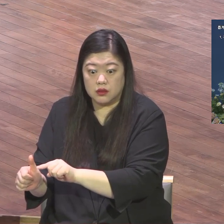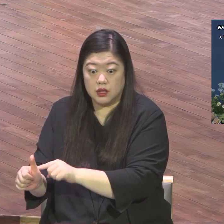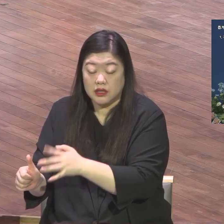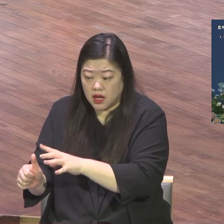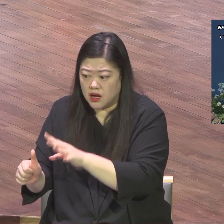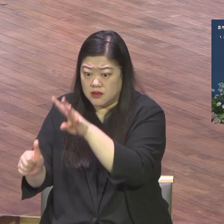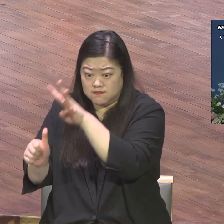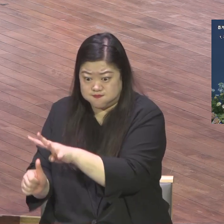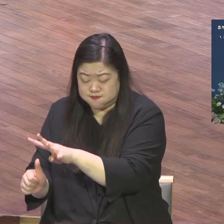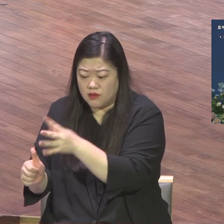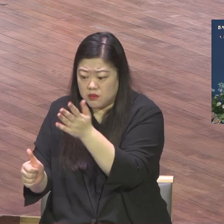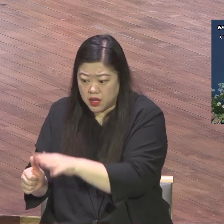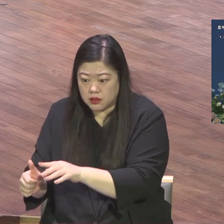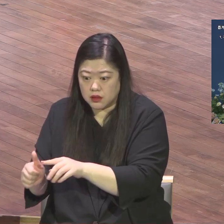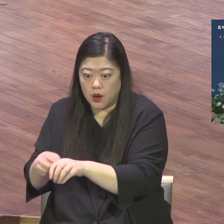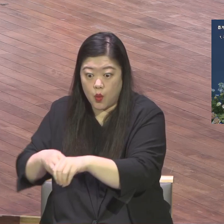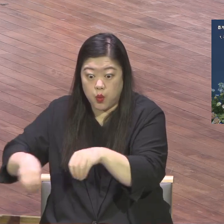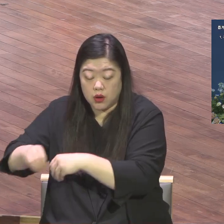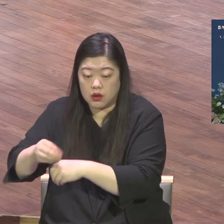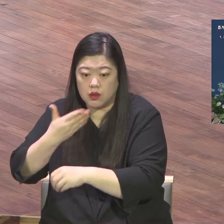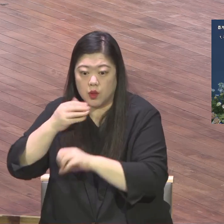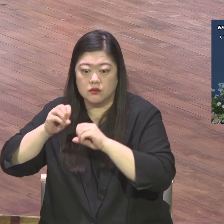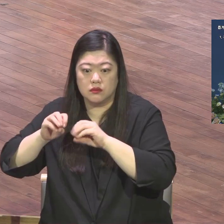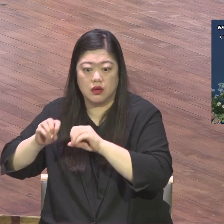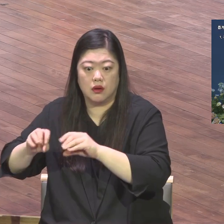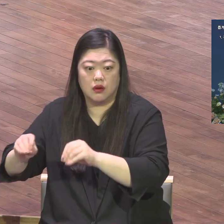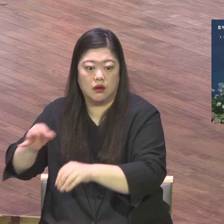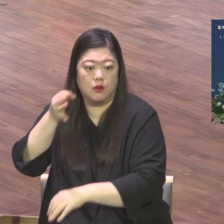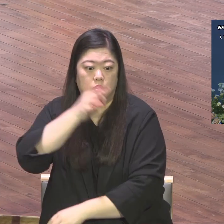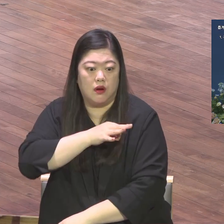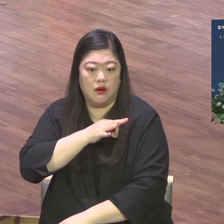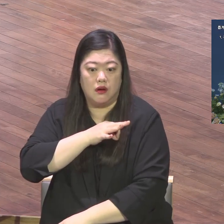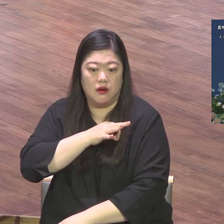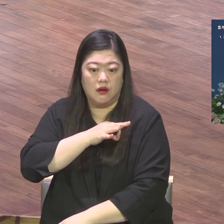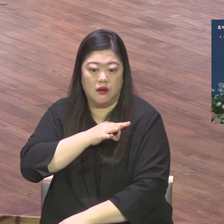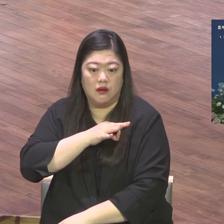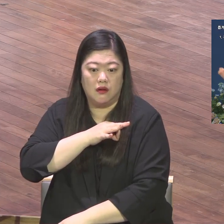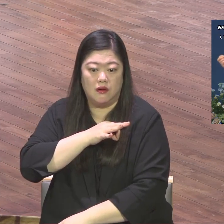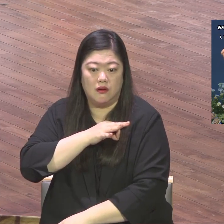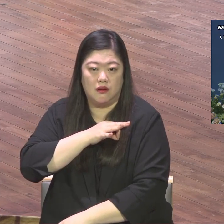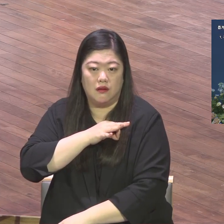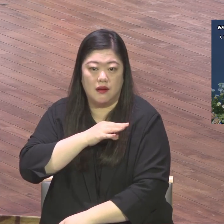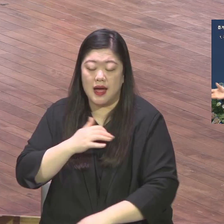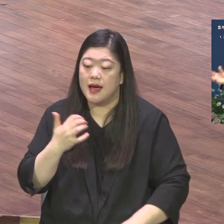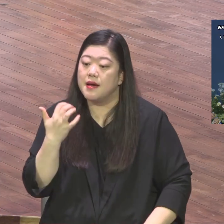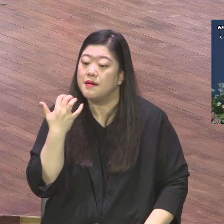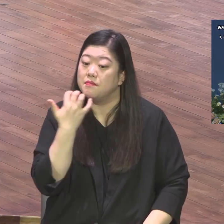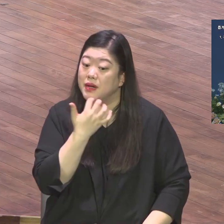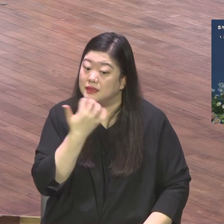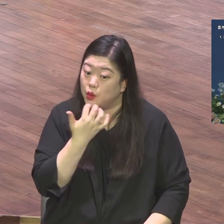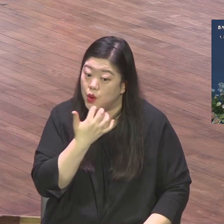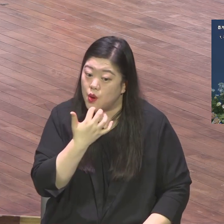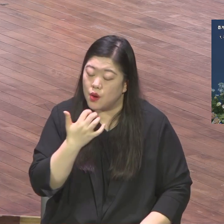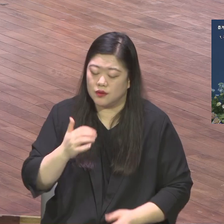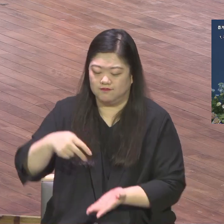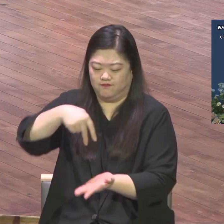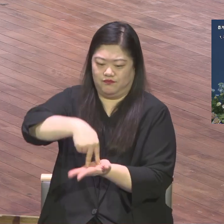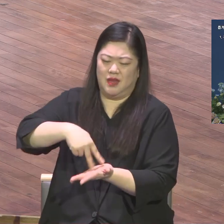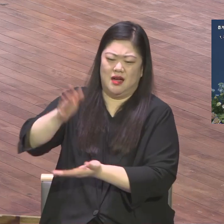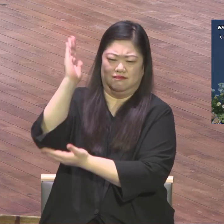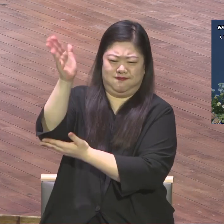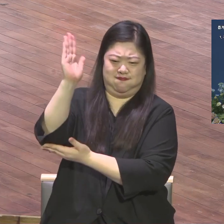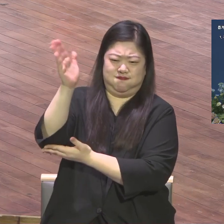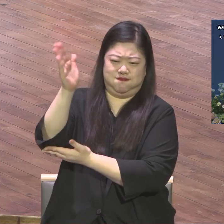본격적으로 시작되었지만은 베드로의 메시지를 들은 사람들은 그냥 뭐 남자만 5천이 막 돌아온 5천명